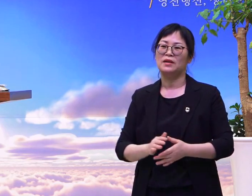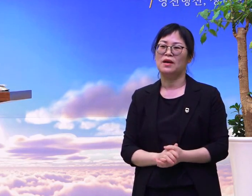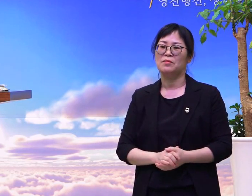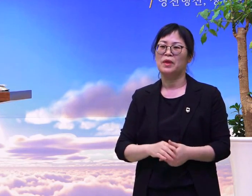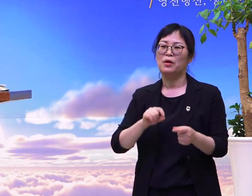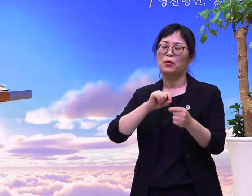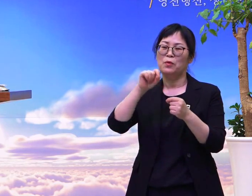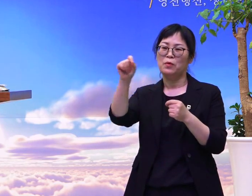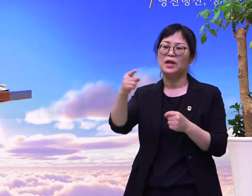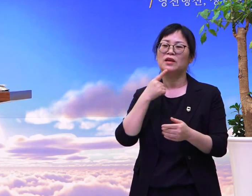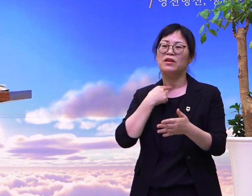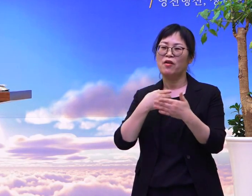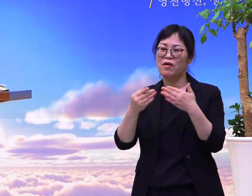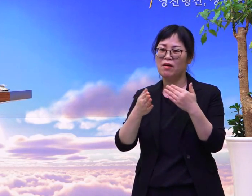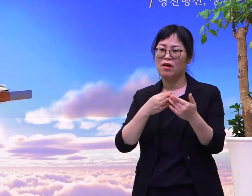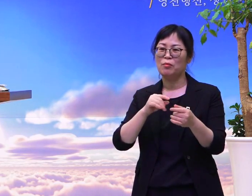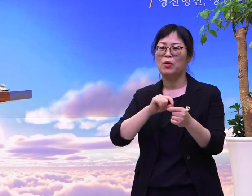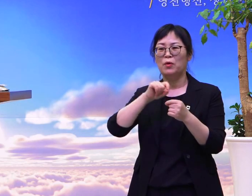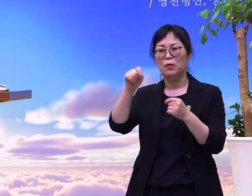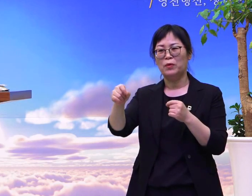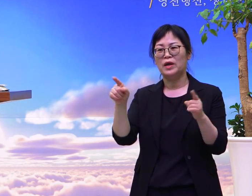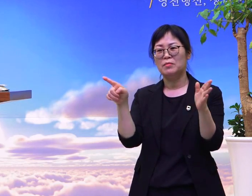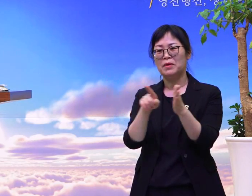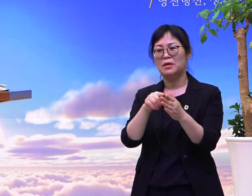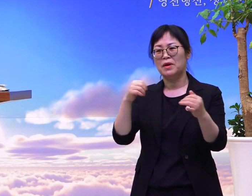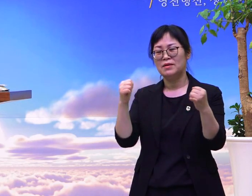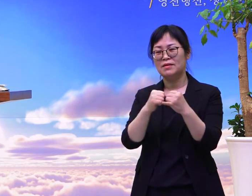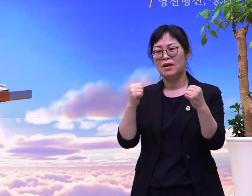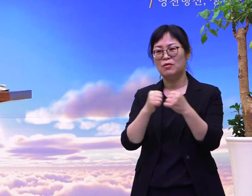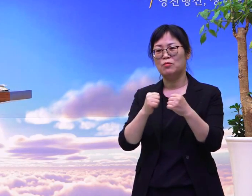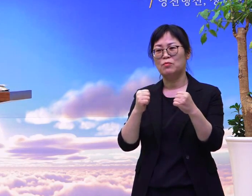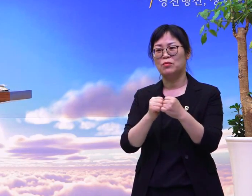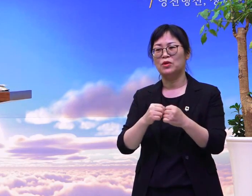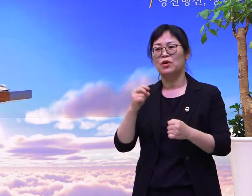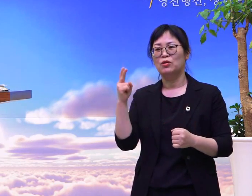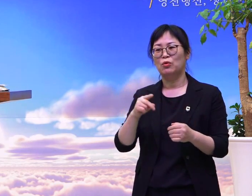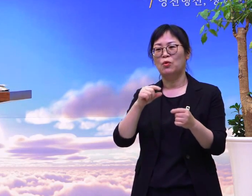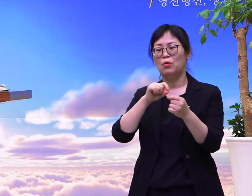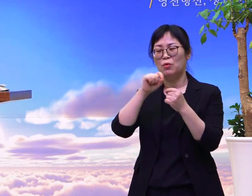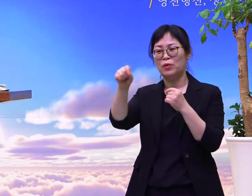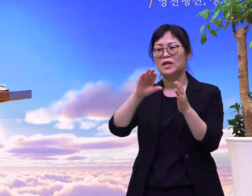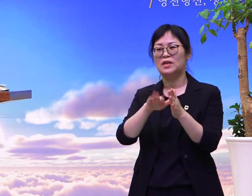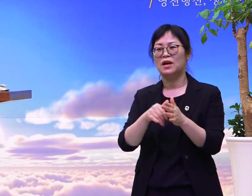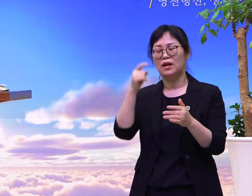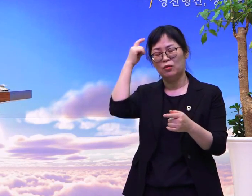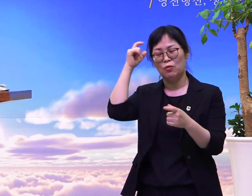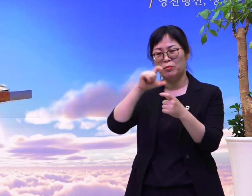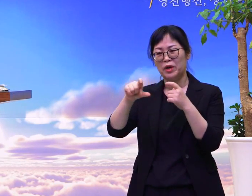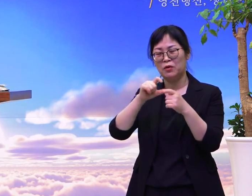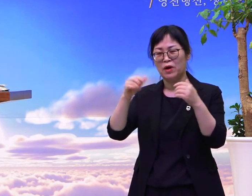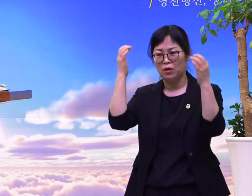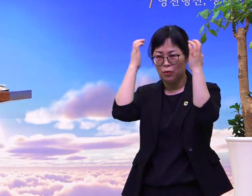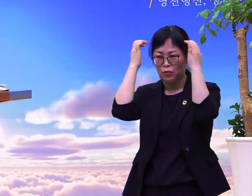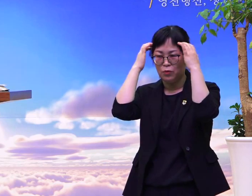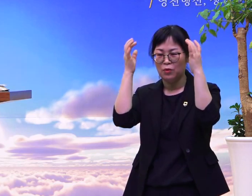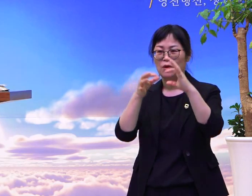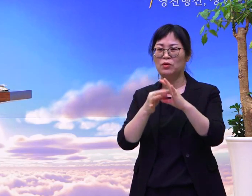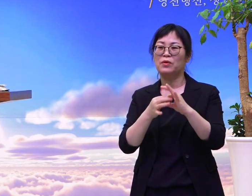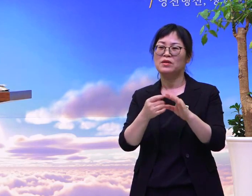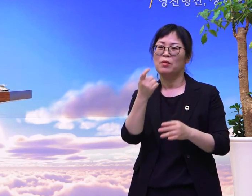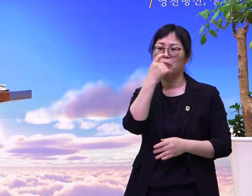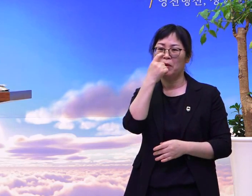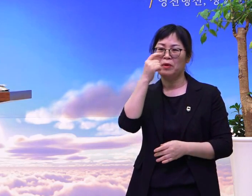동안의 경험, 오랜 시간 동안의 싸움, 믿음의 싸움들, 그리고 오랜 시간의 고민과 고통, 이것을 통해서 배우게